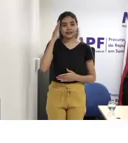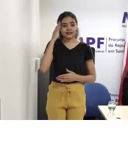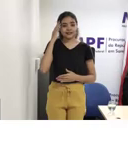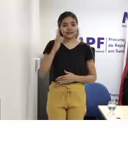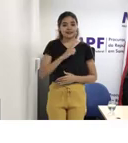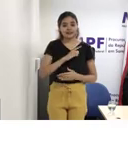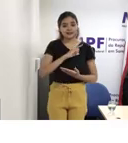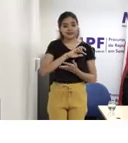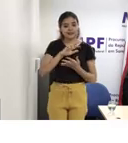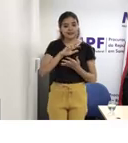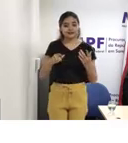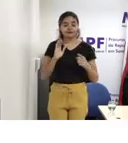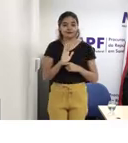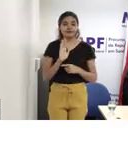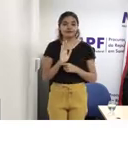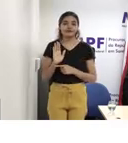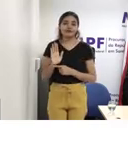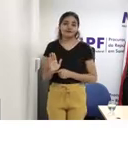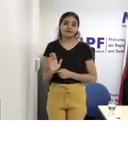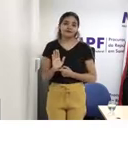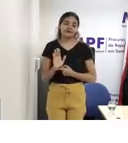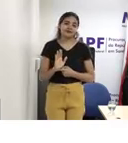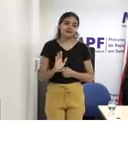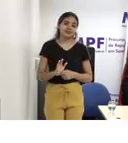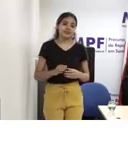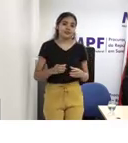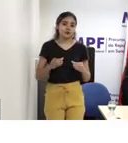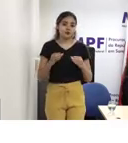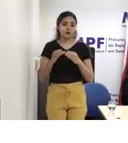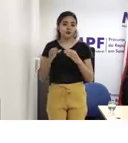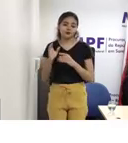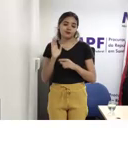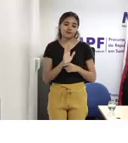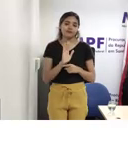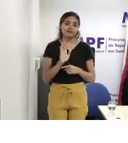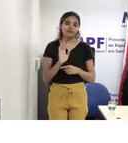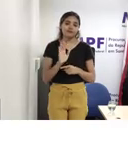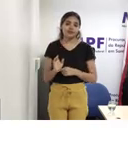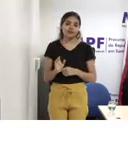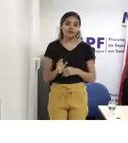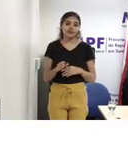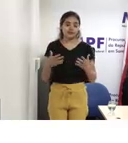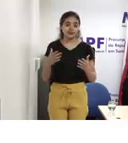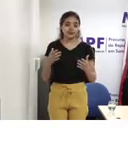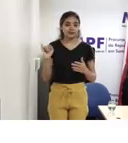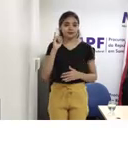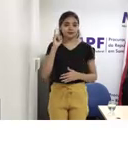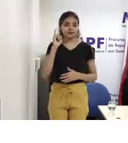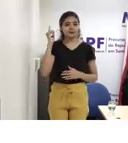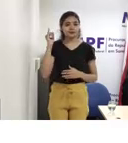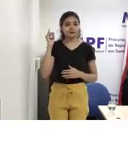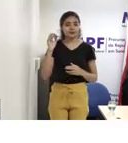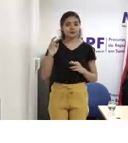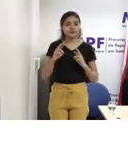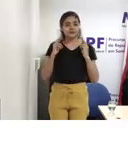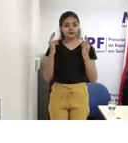quebra-cabeça aí nesse tratamento aí nesse afastamento desses crimes aí mas a sociedade